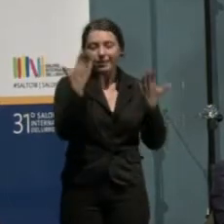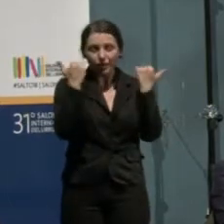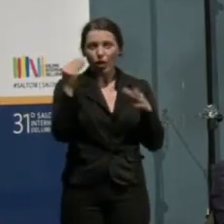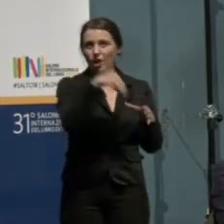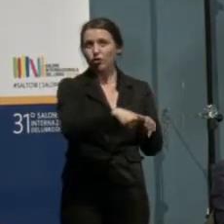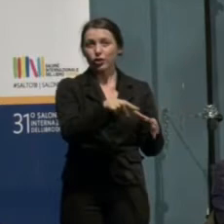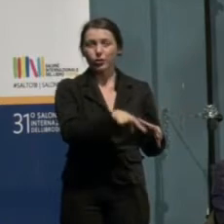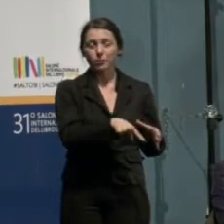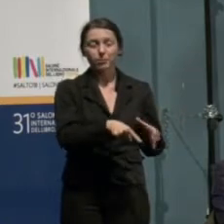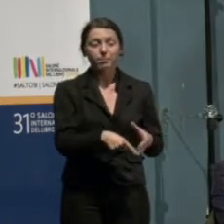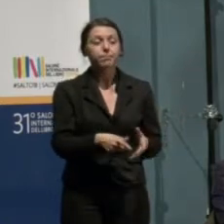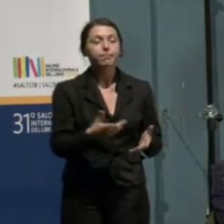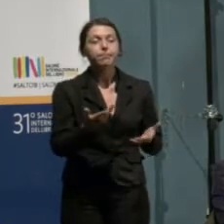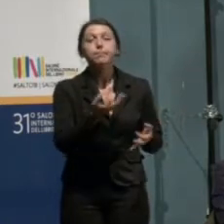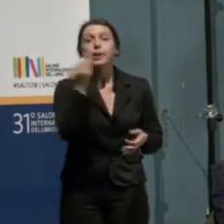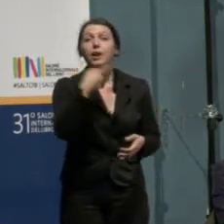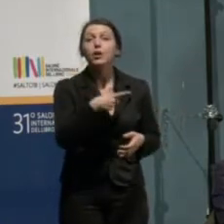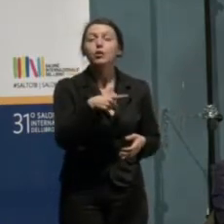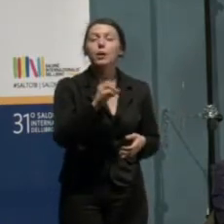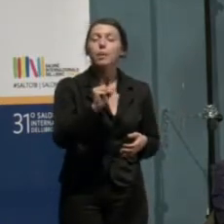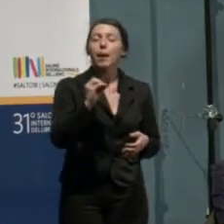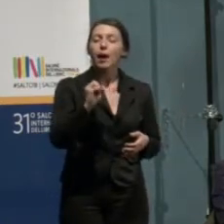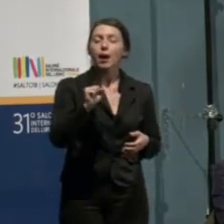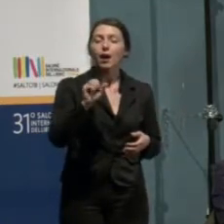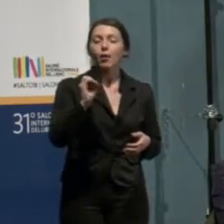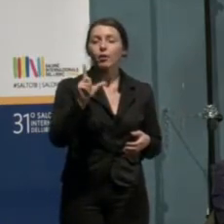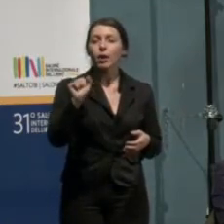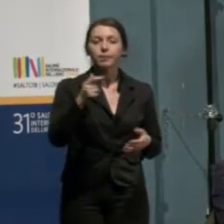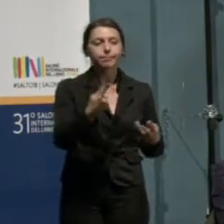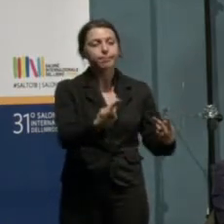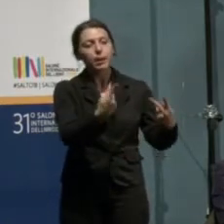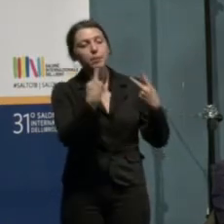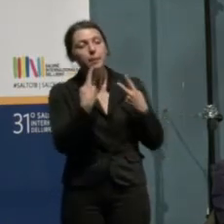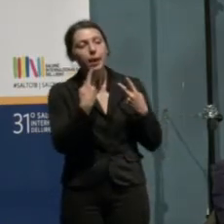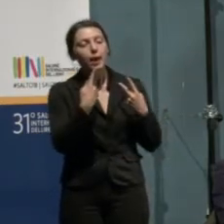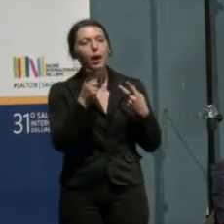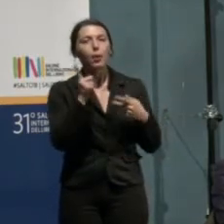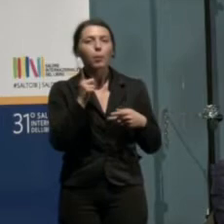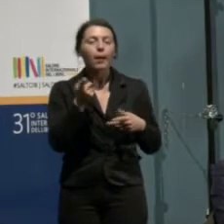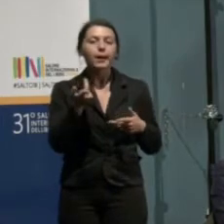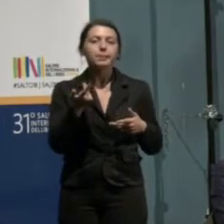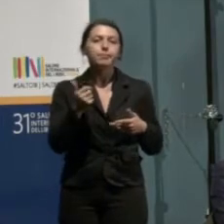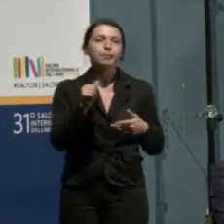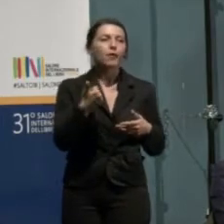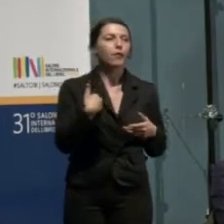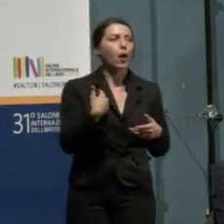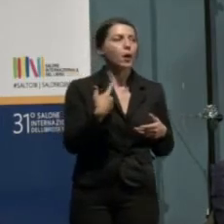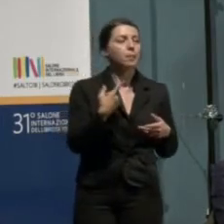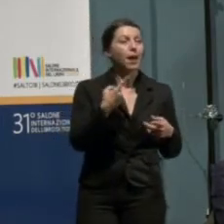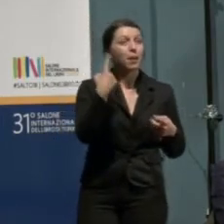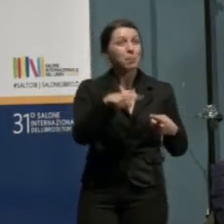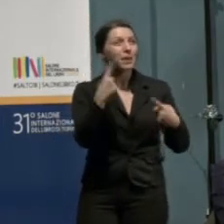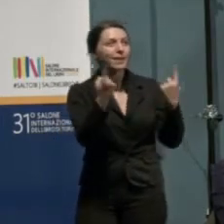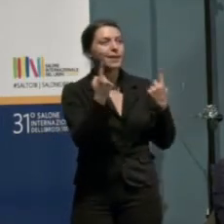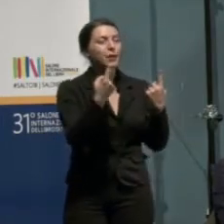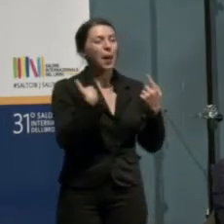paola a rimproverarci l'ebit e sollecitano la saltuarietà magari a volte anche la strumentalità con cui ci si occupa di queste